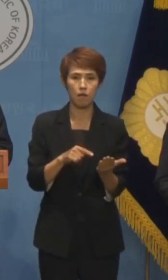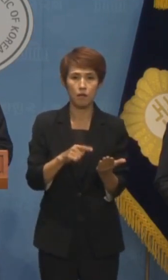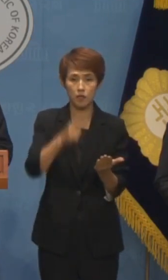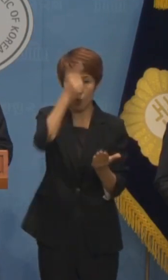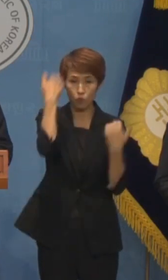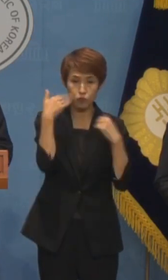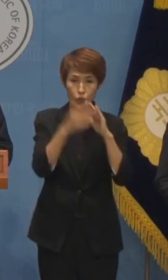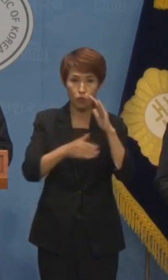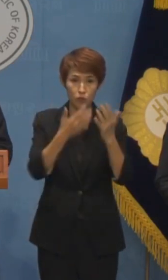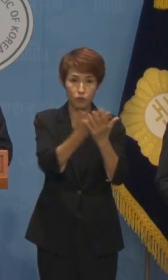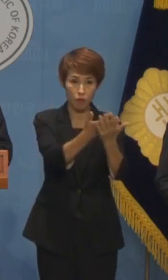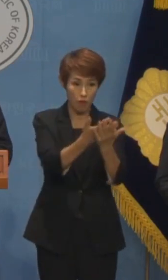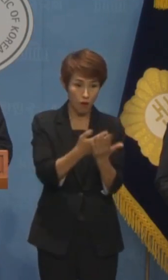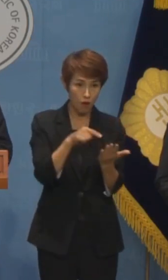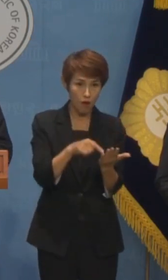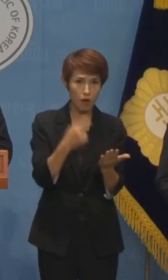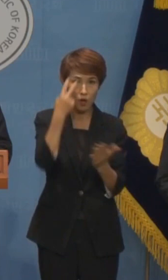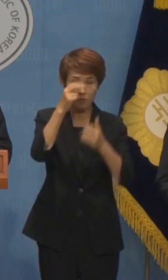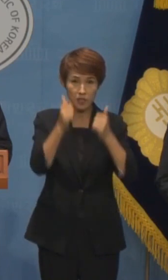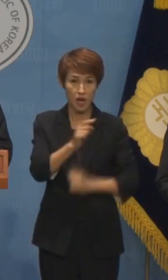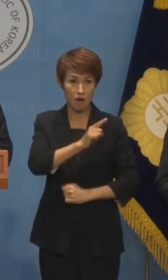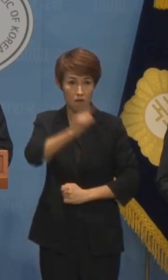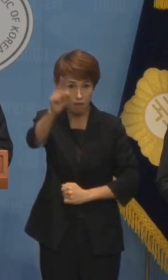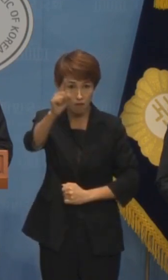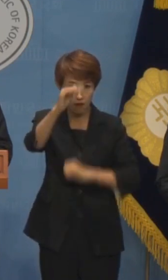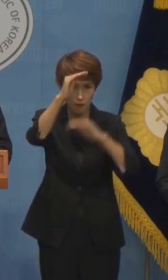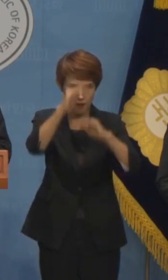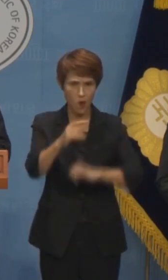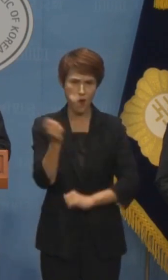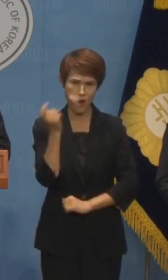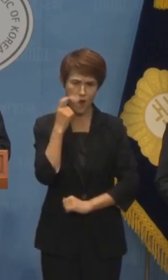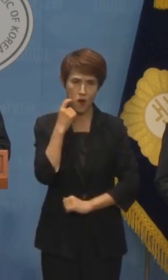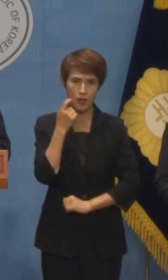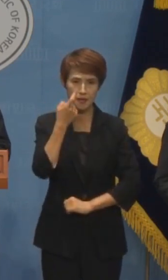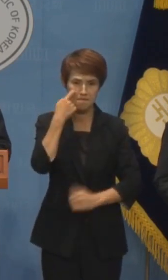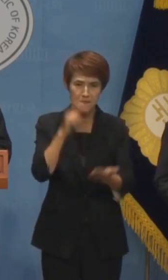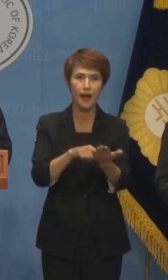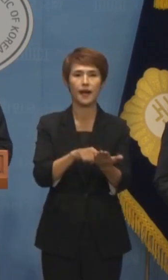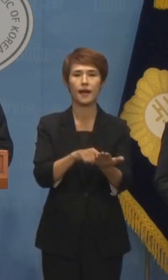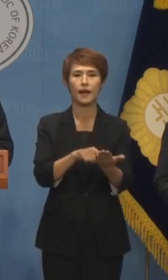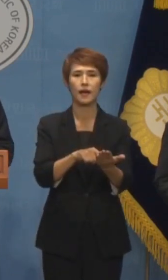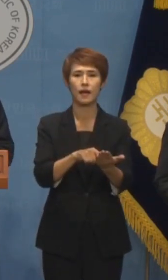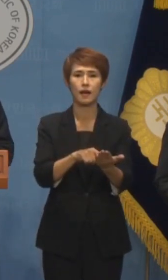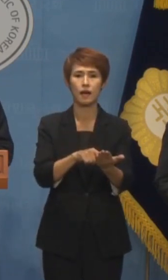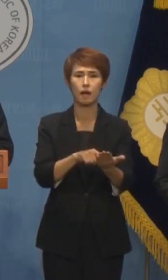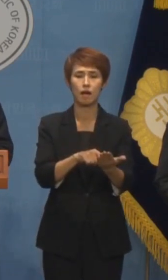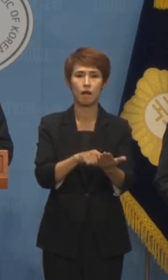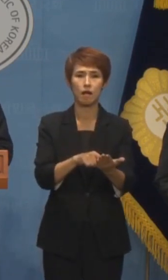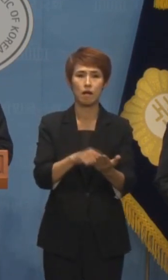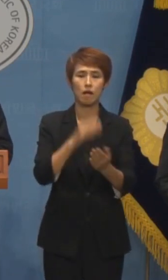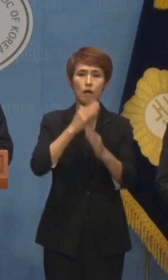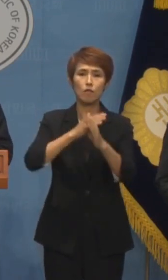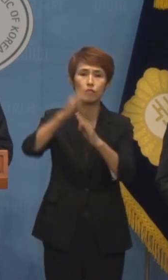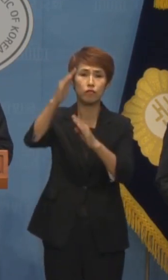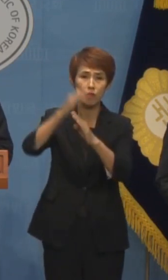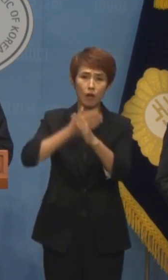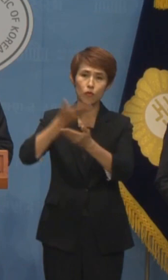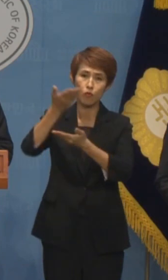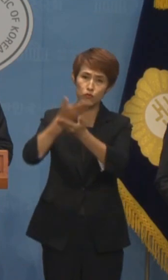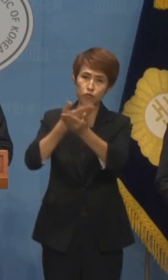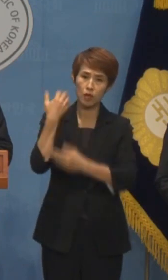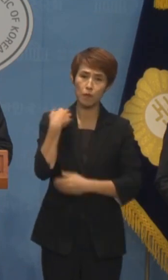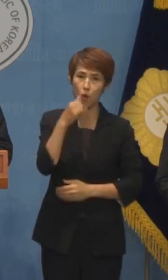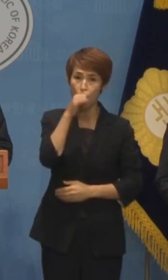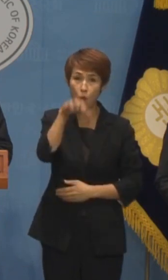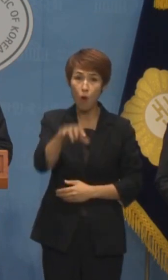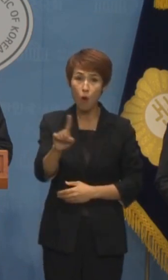문서로도 검찰의 공소 사실이 거짓임이 드러난 것입니다. 이는 남북한 간의 교류와